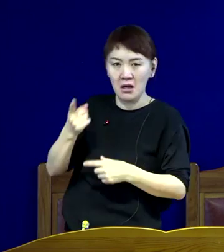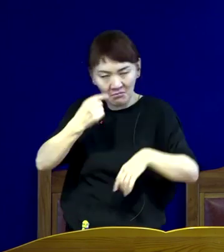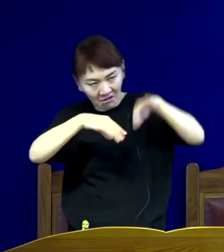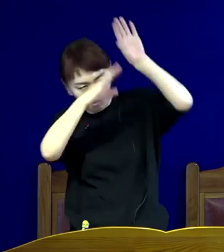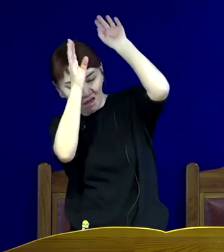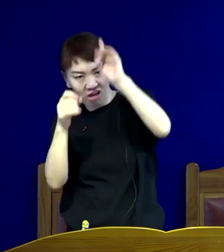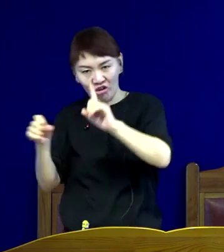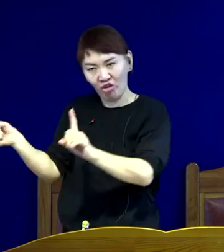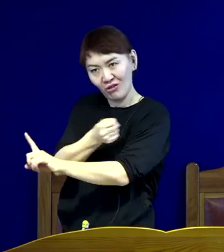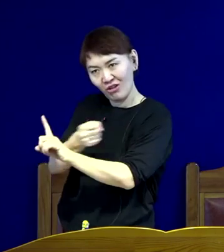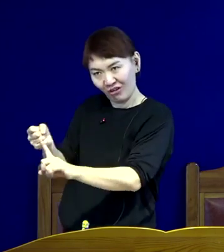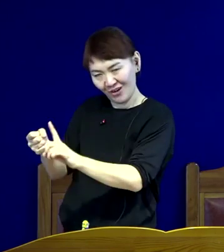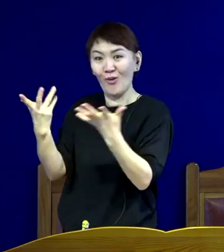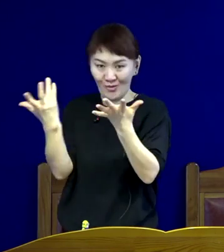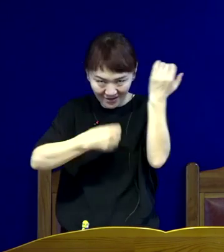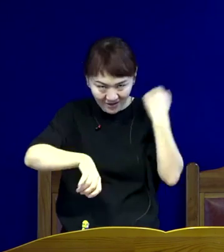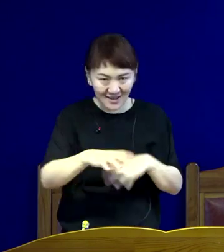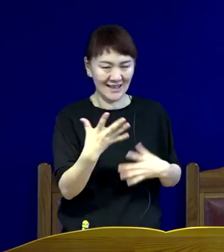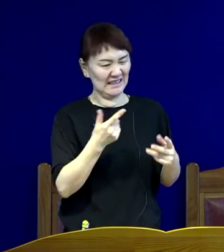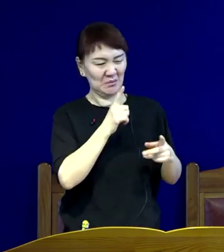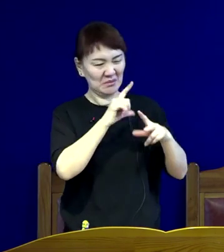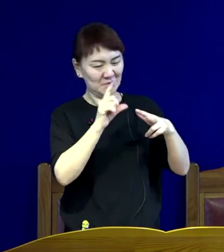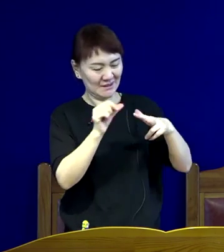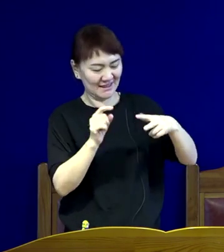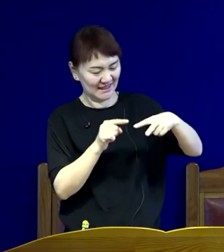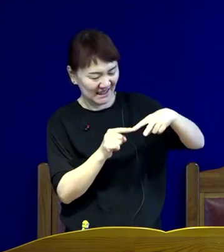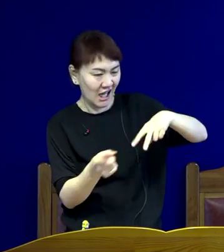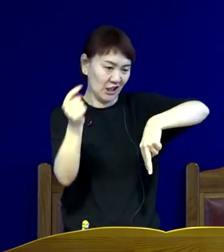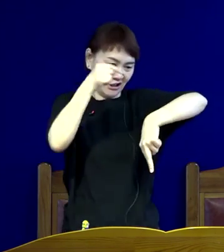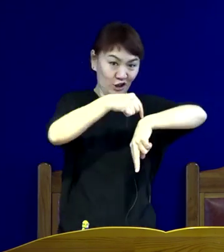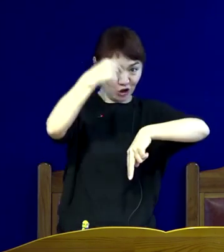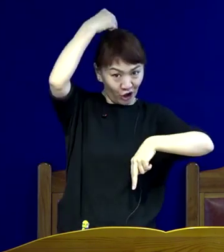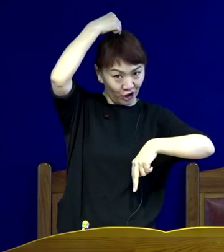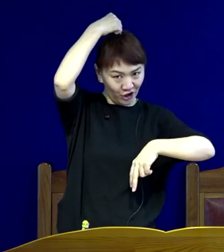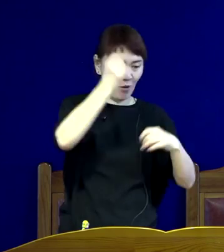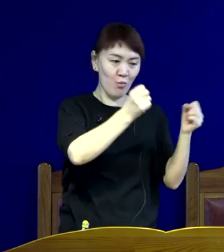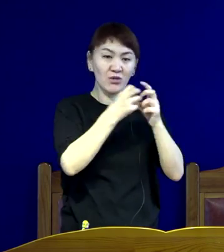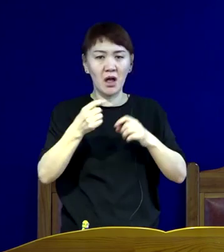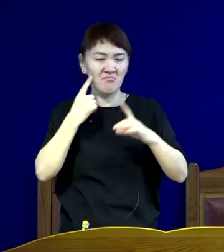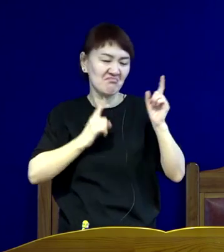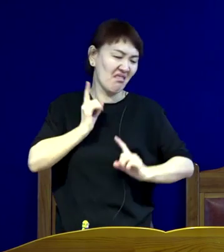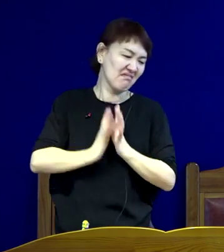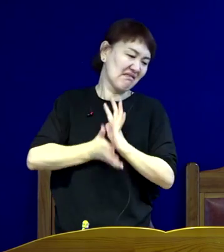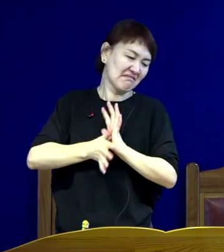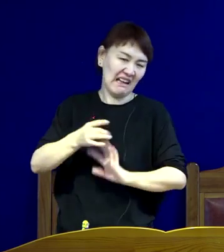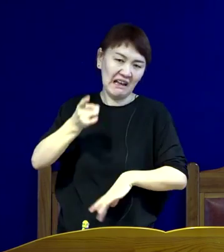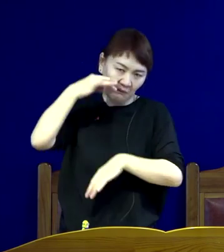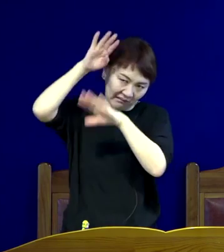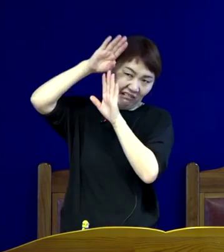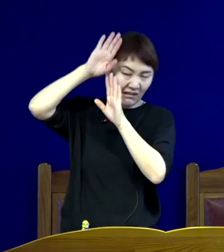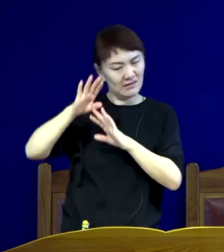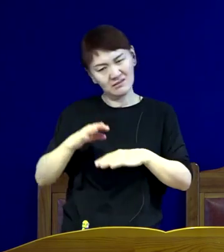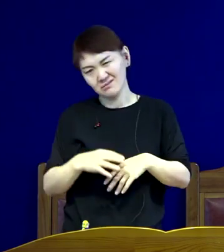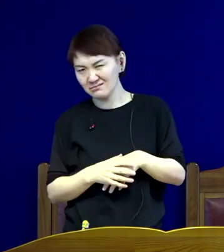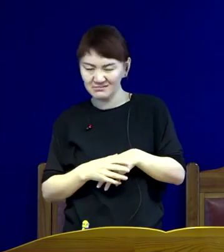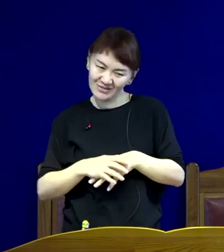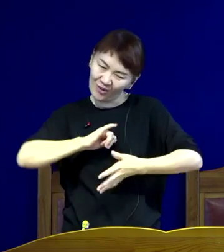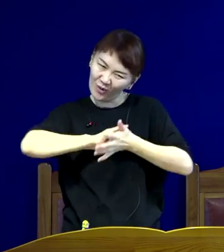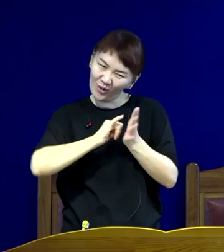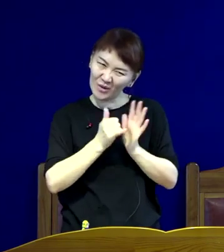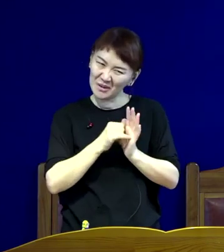байха. Тэгэхээр энэ хавирга гэдэг нь хавирга гэдэг нь дотоод 5 цолыг